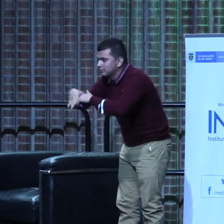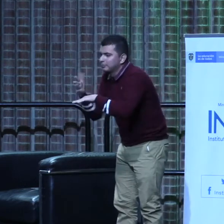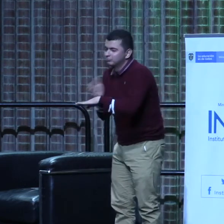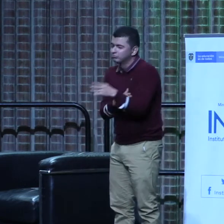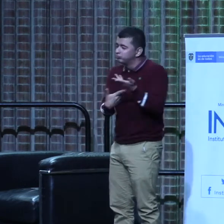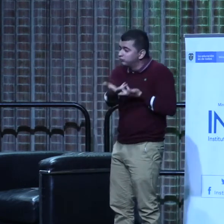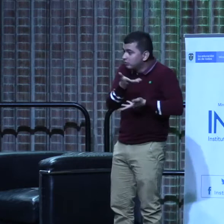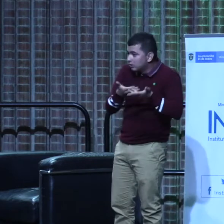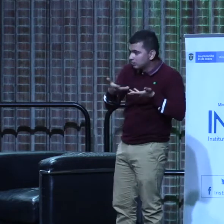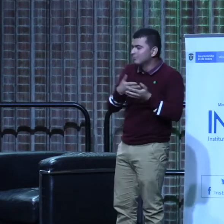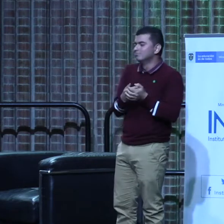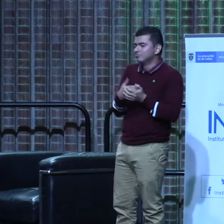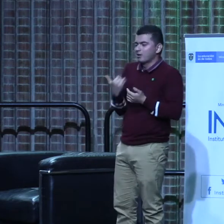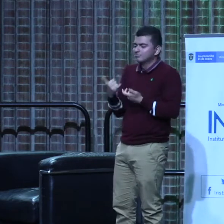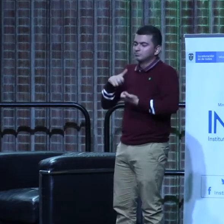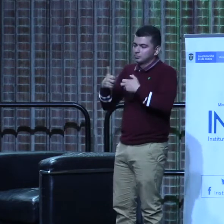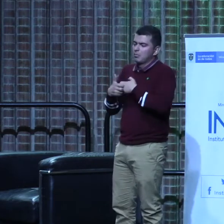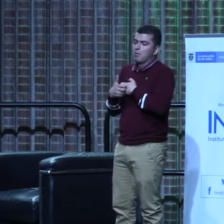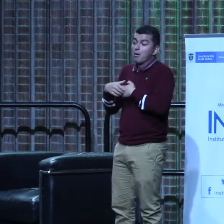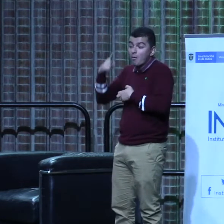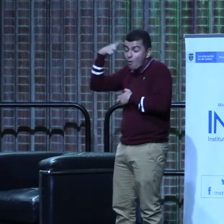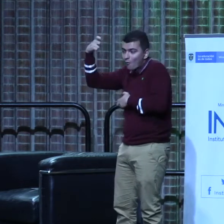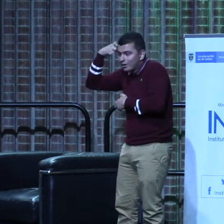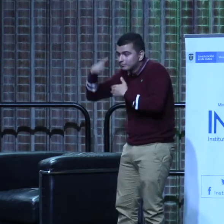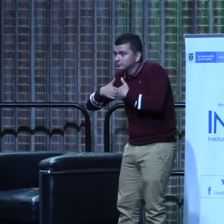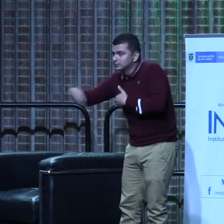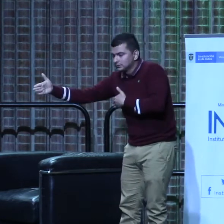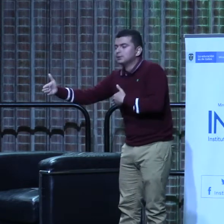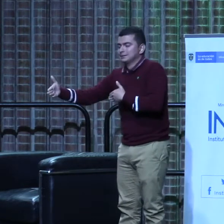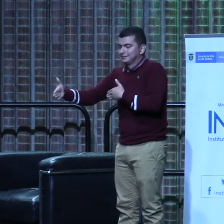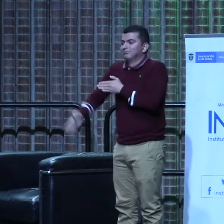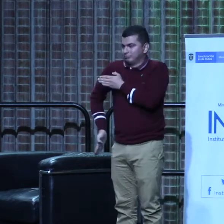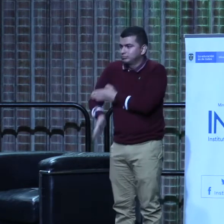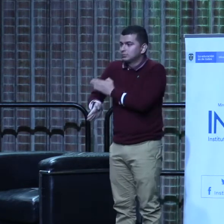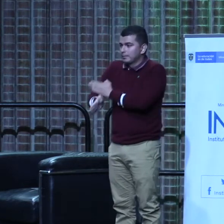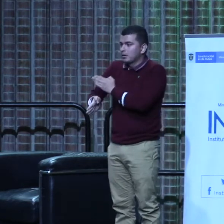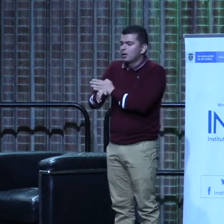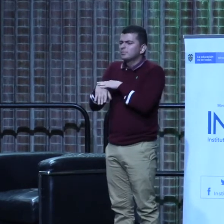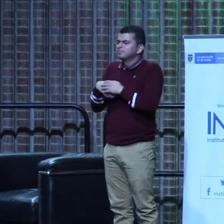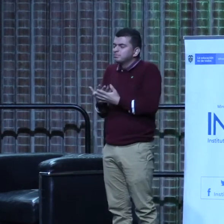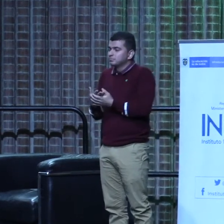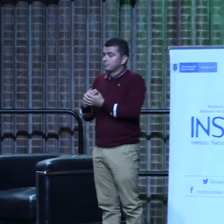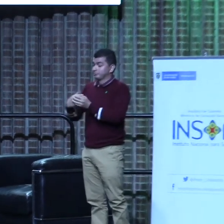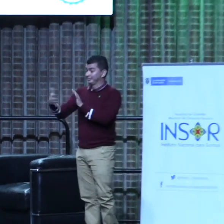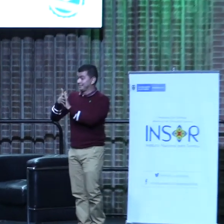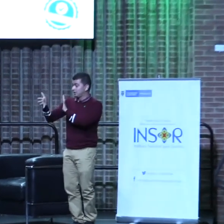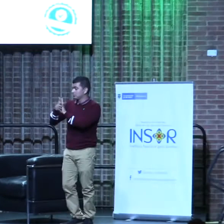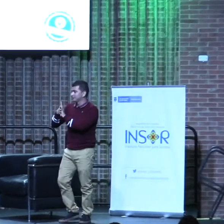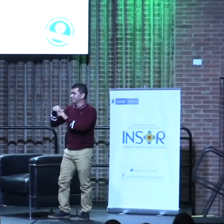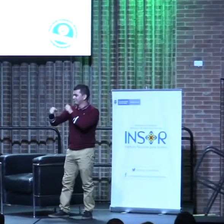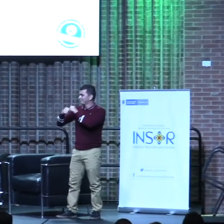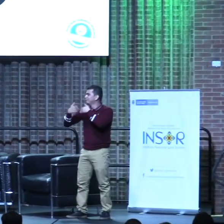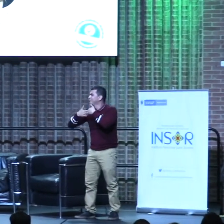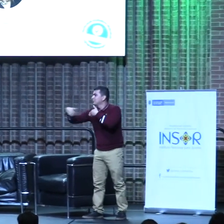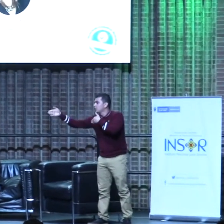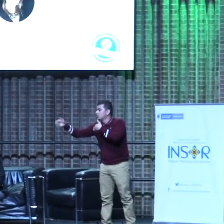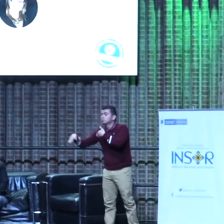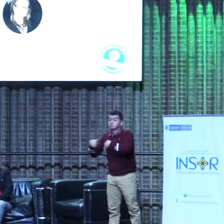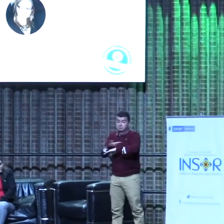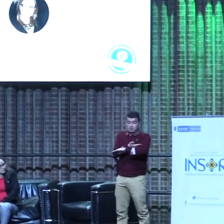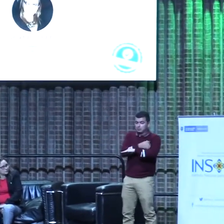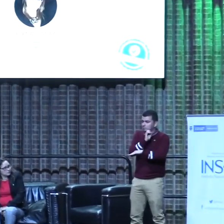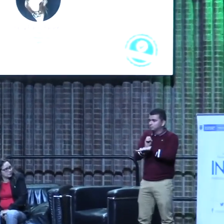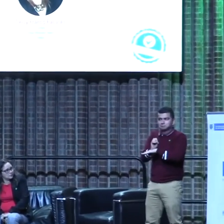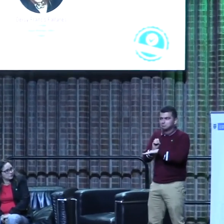que de esta manera pues podamos realizar un trabajo articulado en pro de la educación pues de los niños sordos.